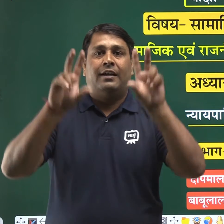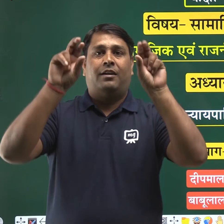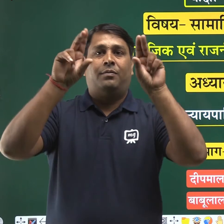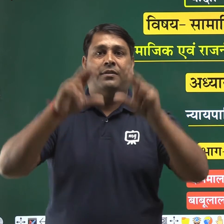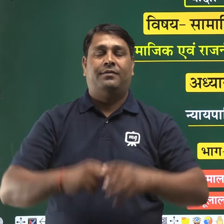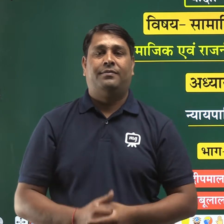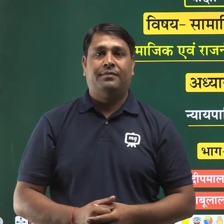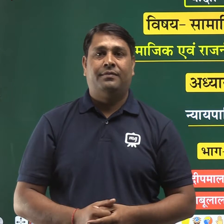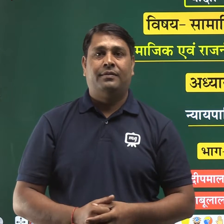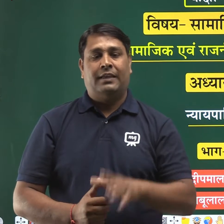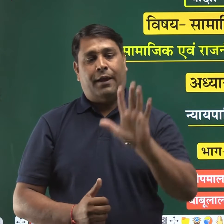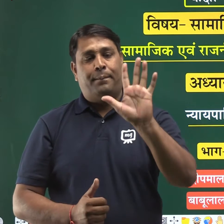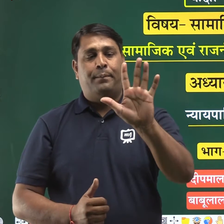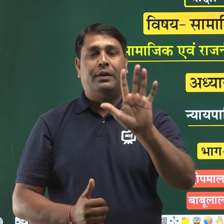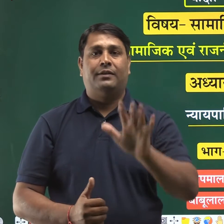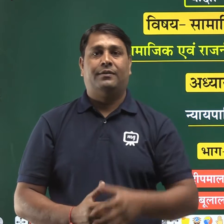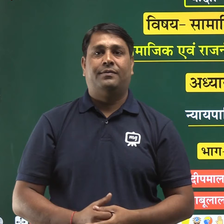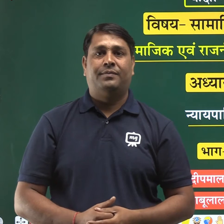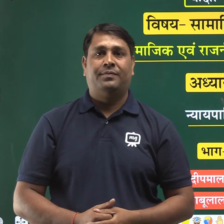अध्याय 5,